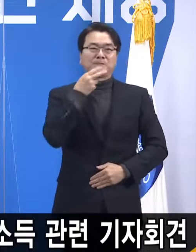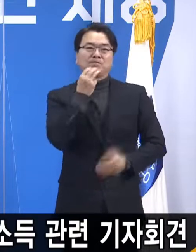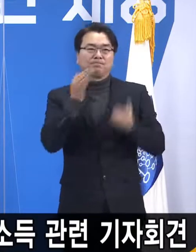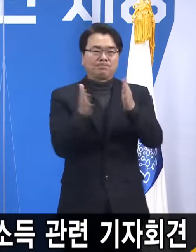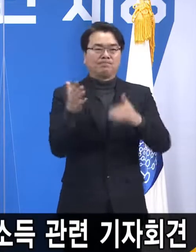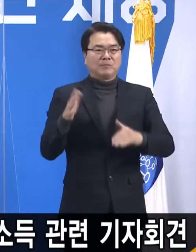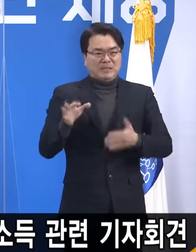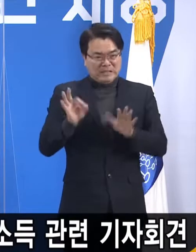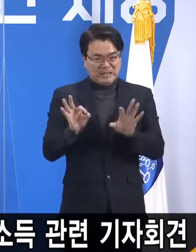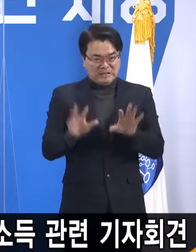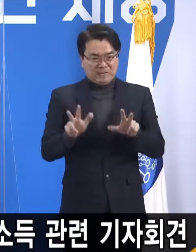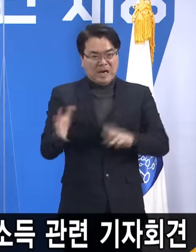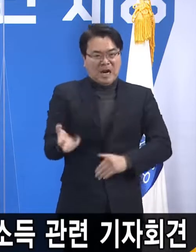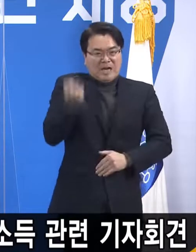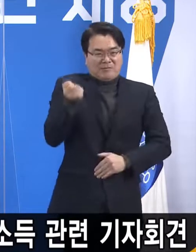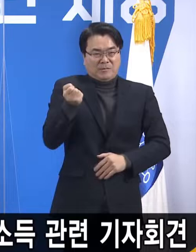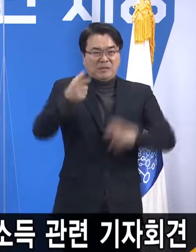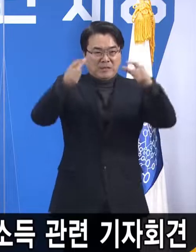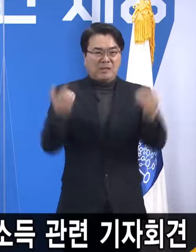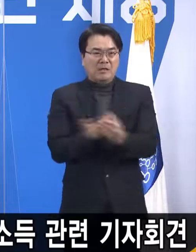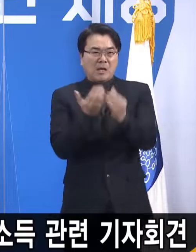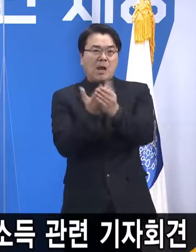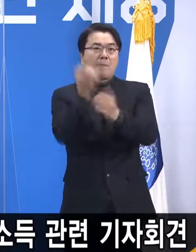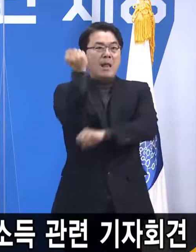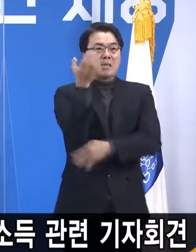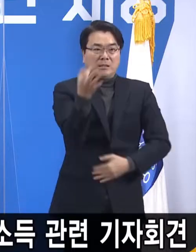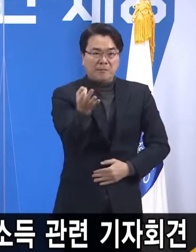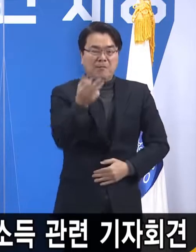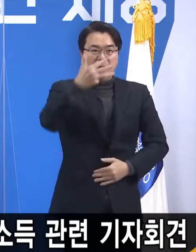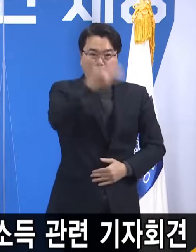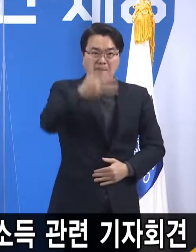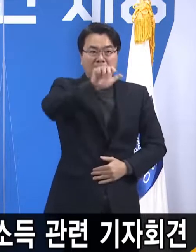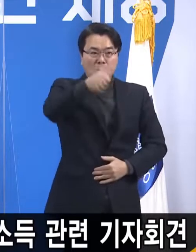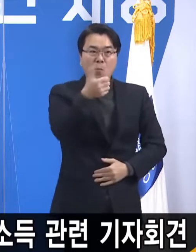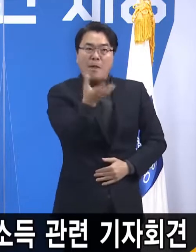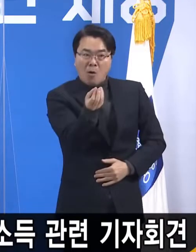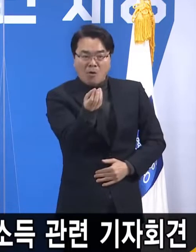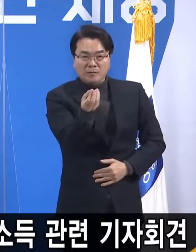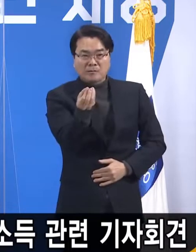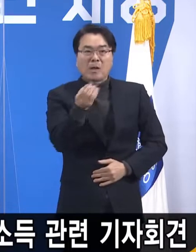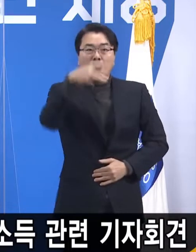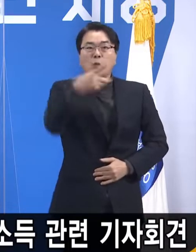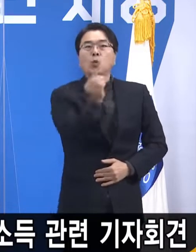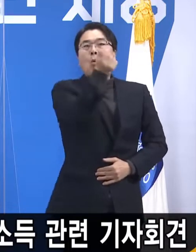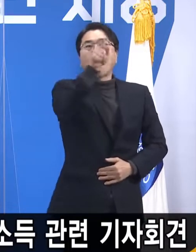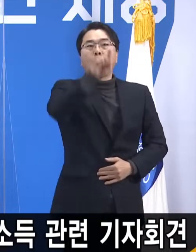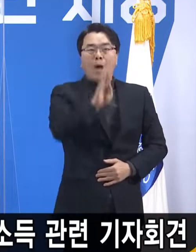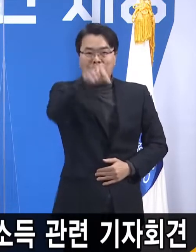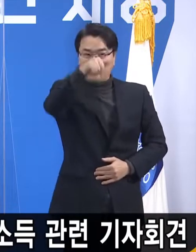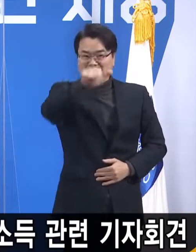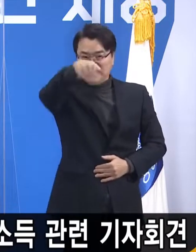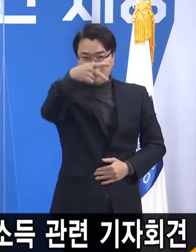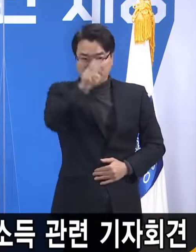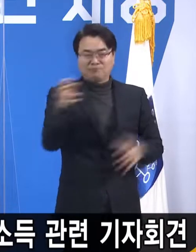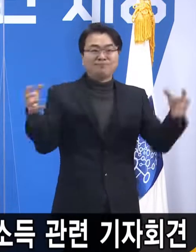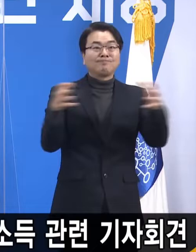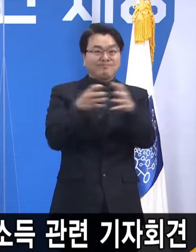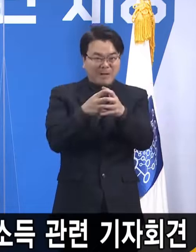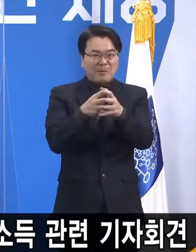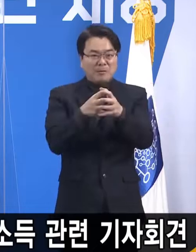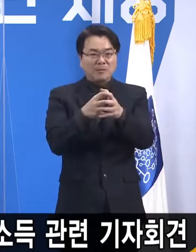경기도가 현재 보유하고 있는 지역개발기금 8,255억 원, 통합재정안정화기금